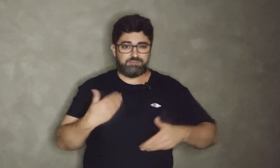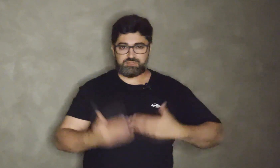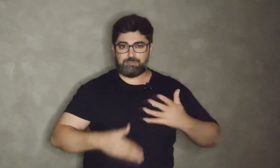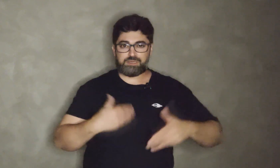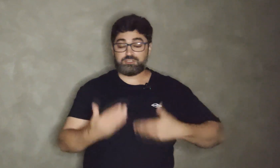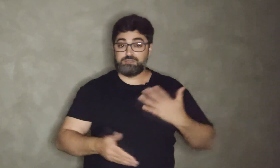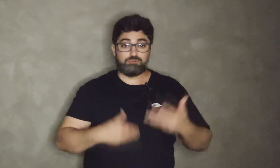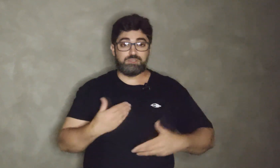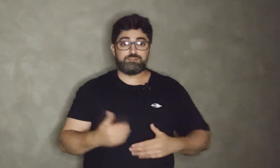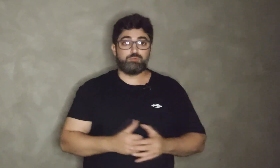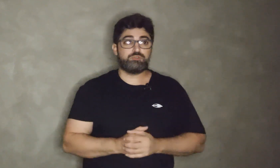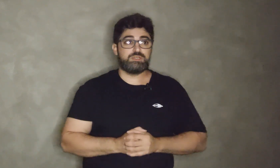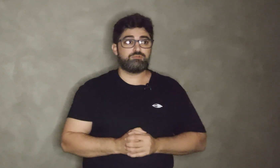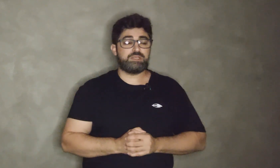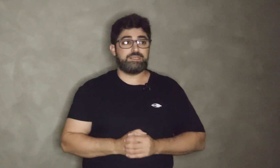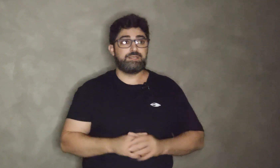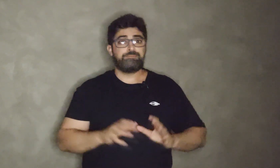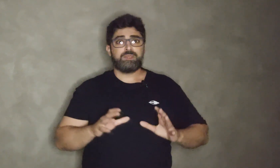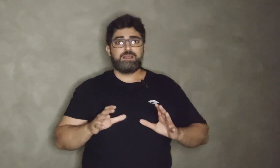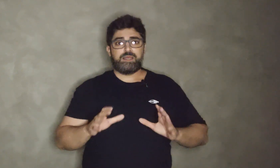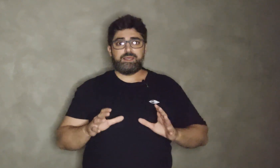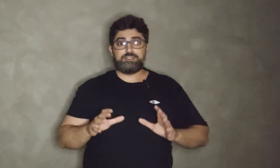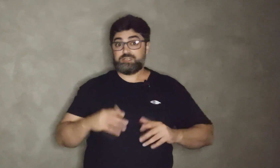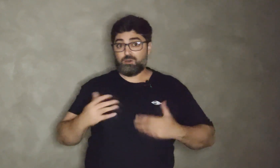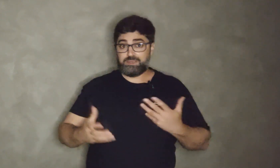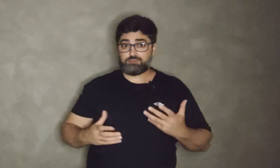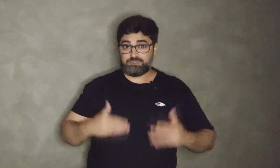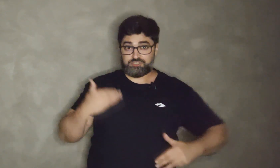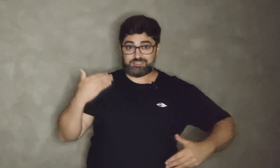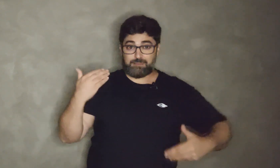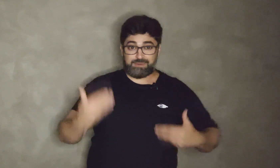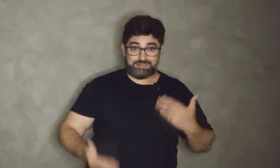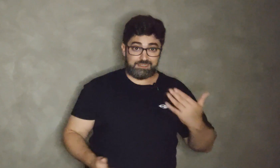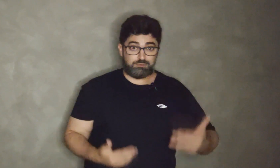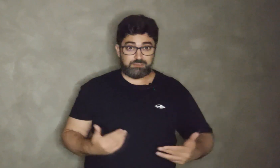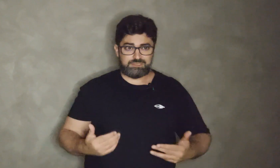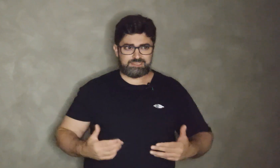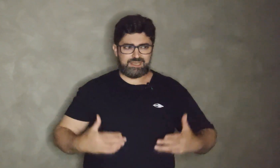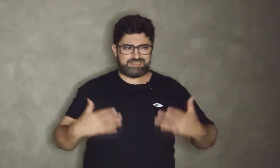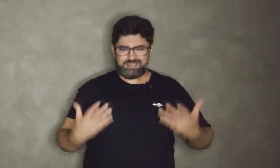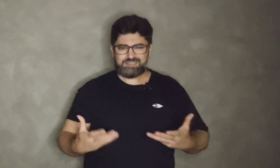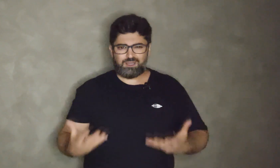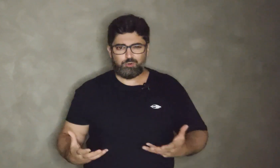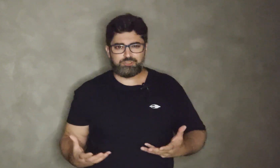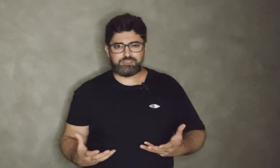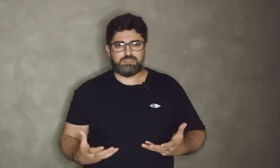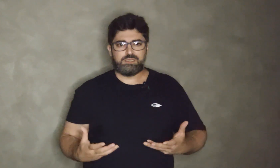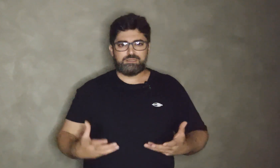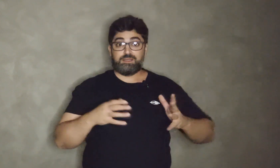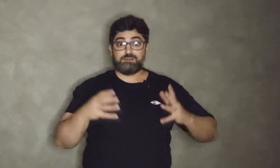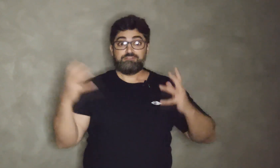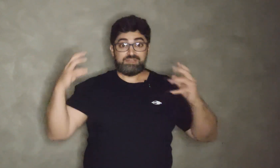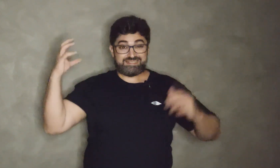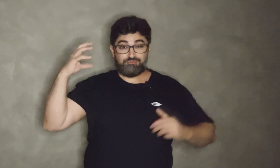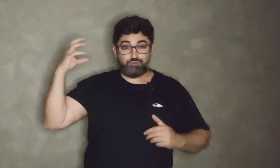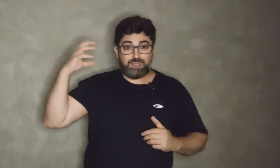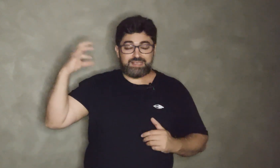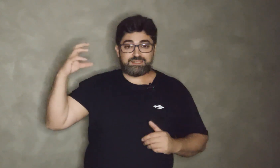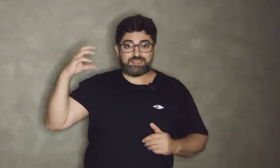você vai praticando durante alguns anos aí. Geralmente, quando a gente está aprendendo língua de sinais, e ainda hoje, devido a essa influência que a